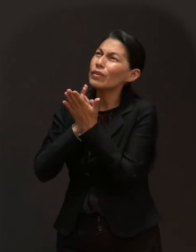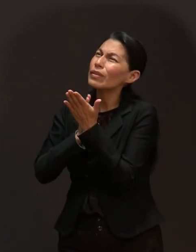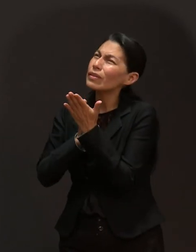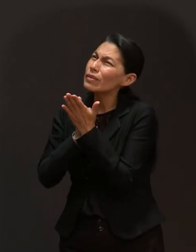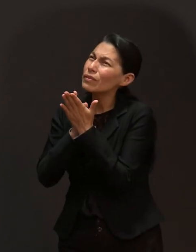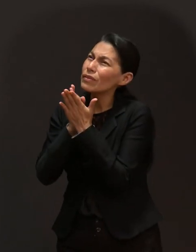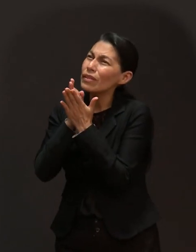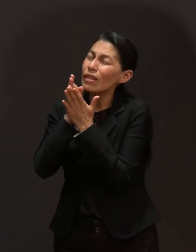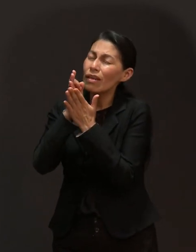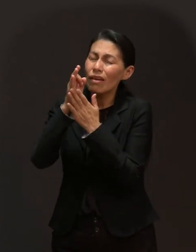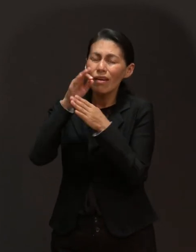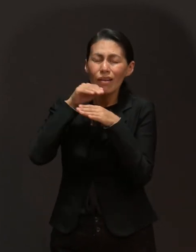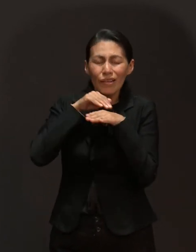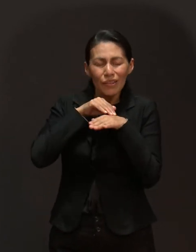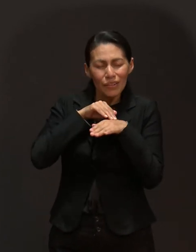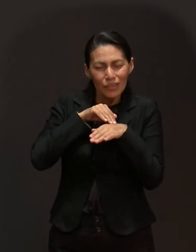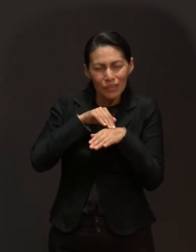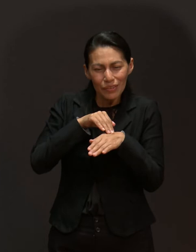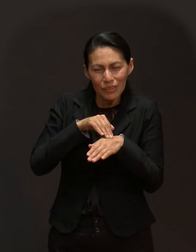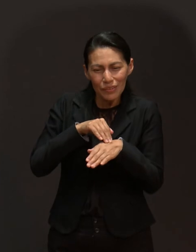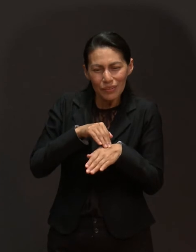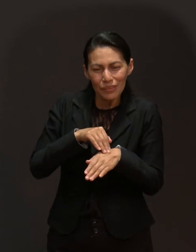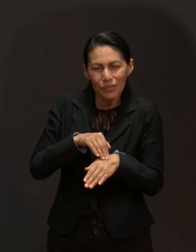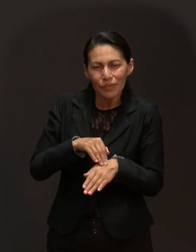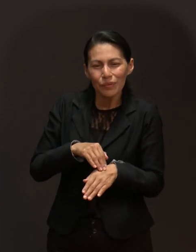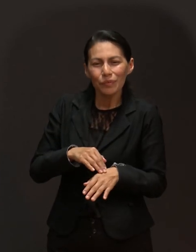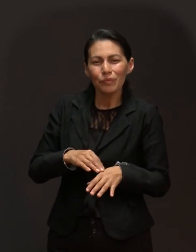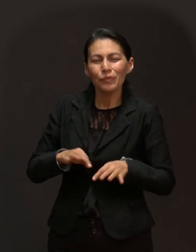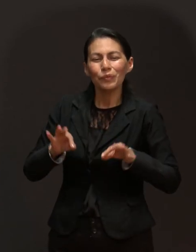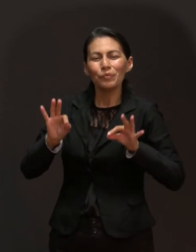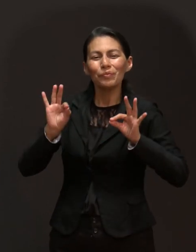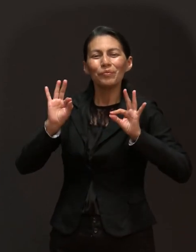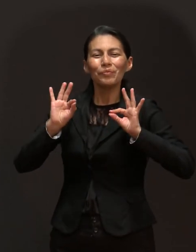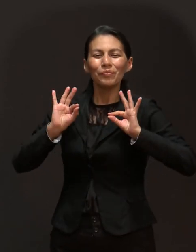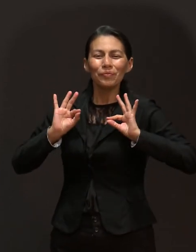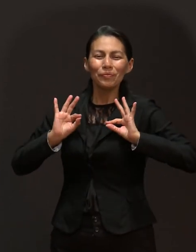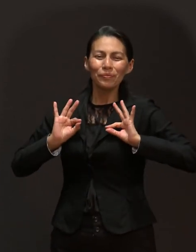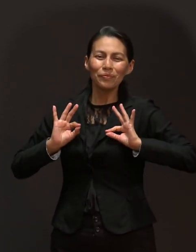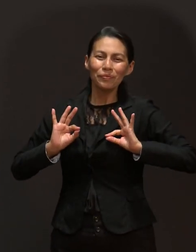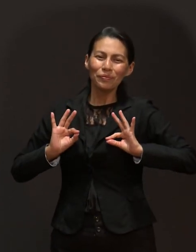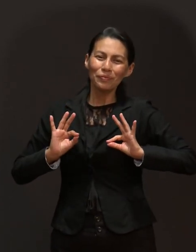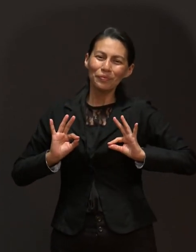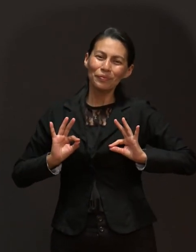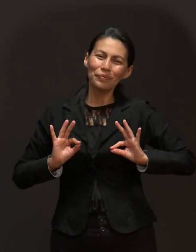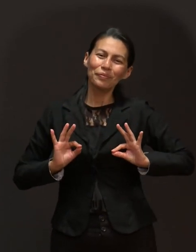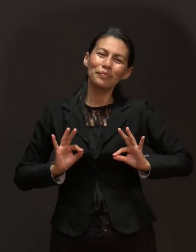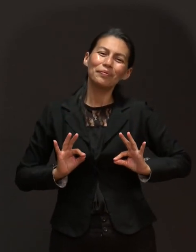escúchame La senda de la luz